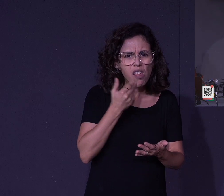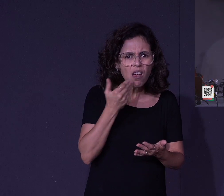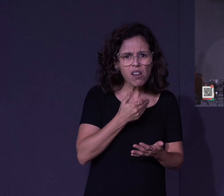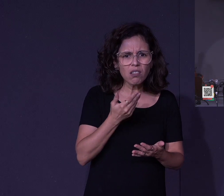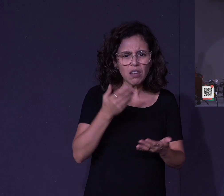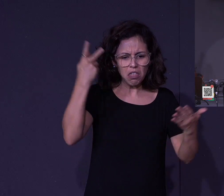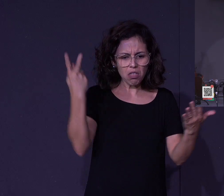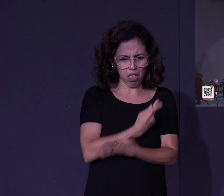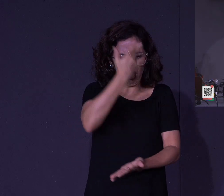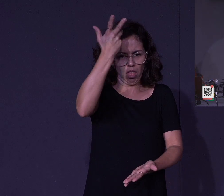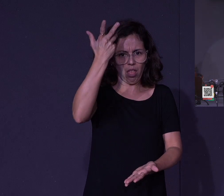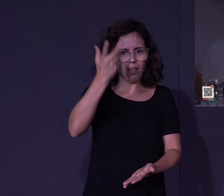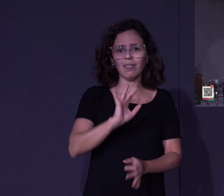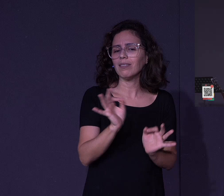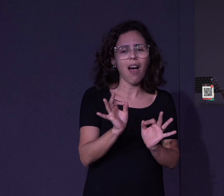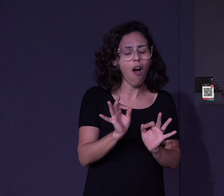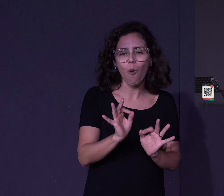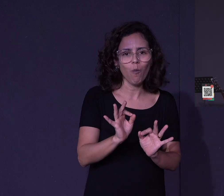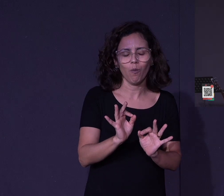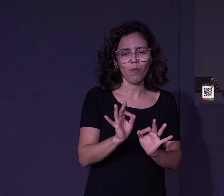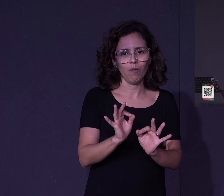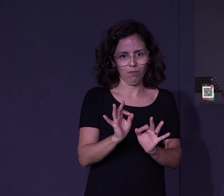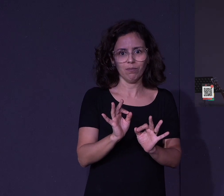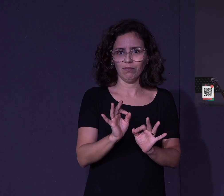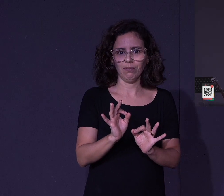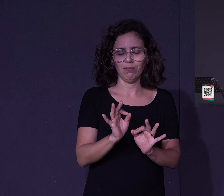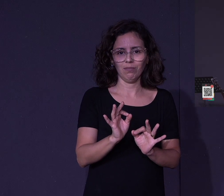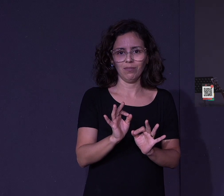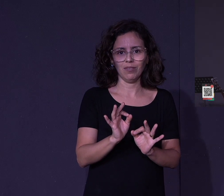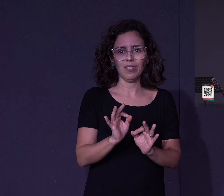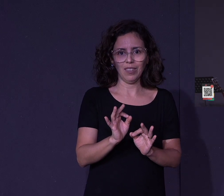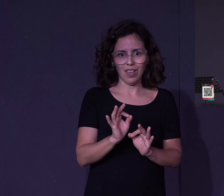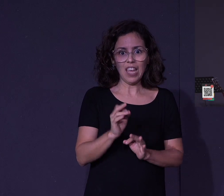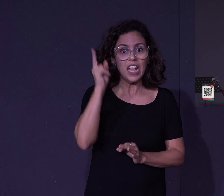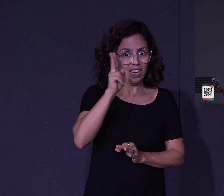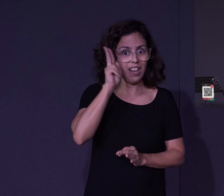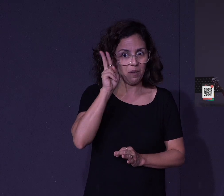Jesus vai a Gadara em Marcos 5 só para libertar uma vida.